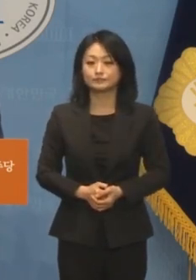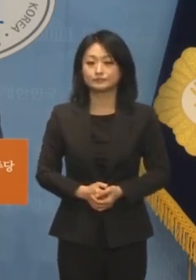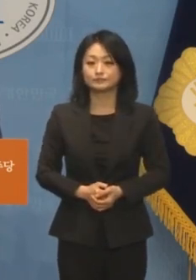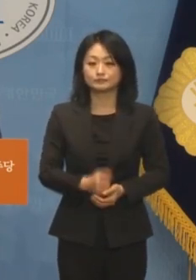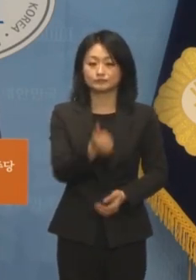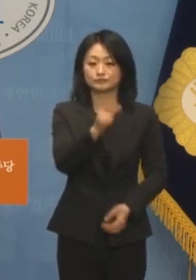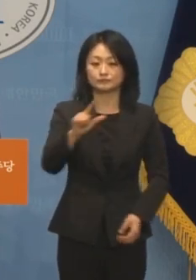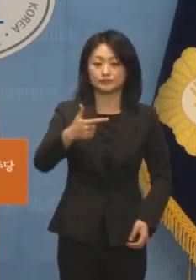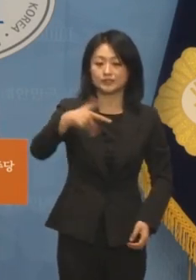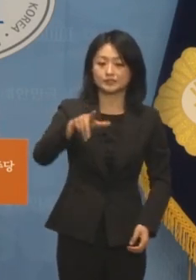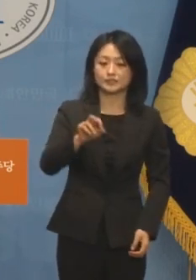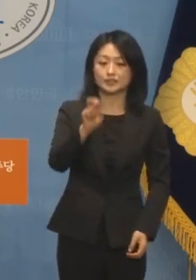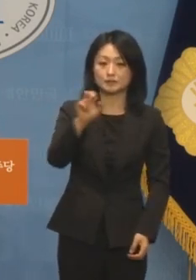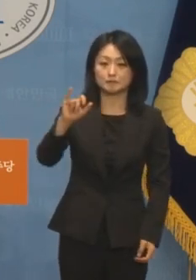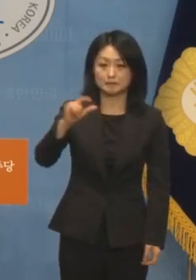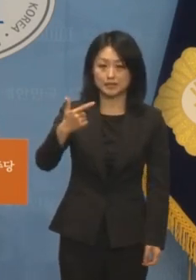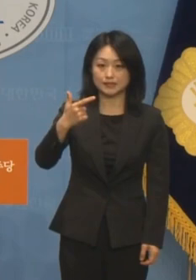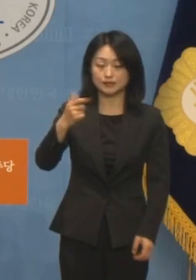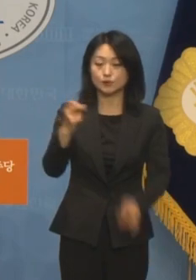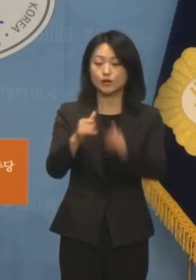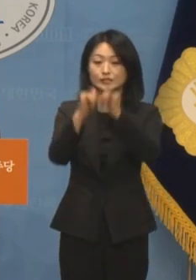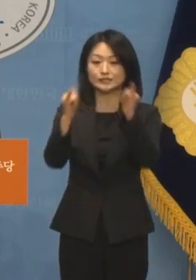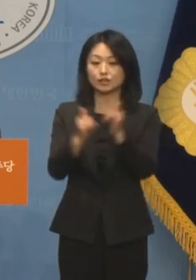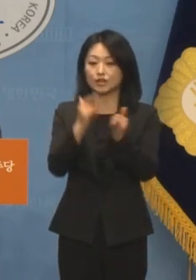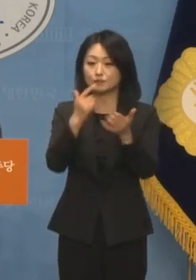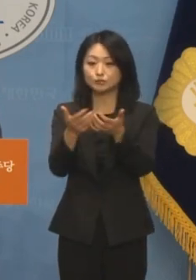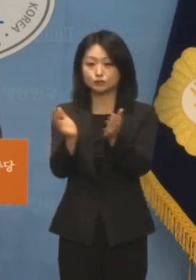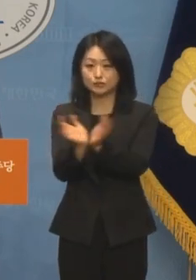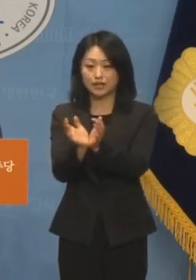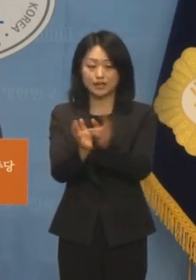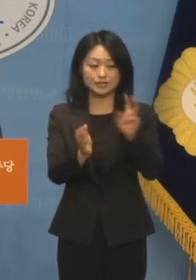한창민과 사회민주당은 22대 국회에서